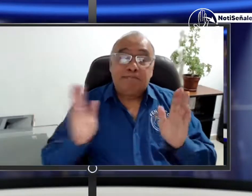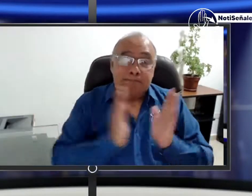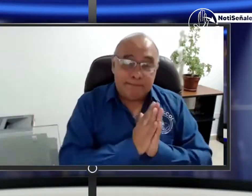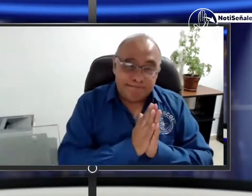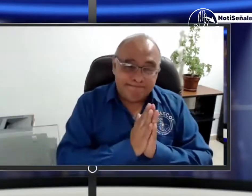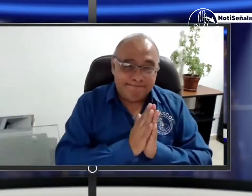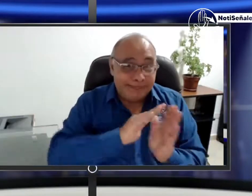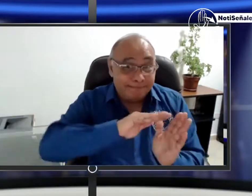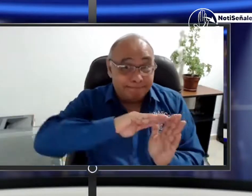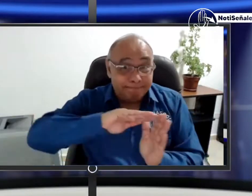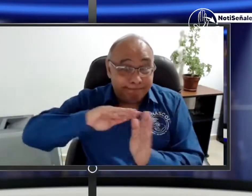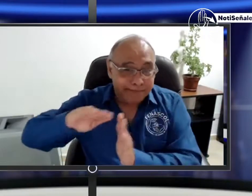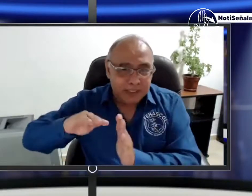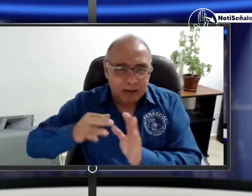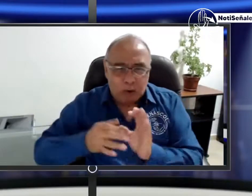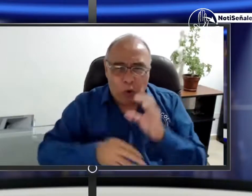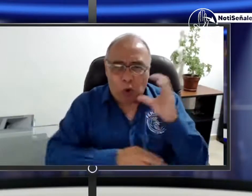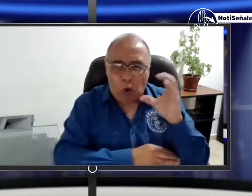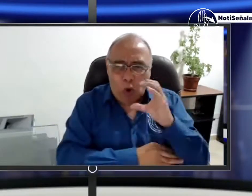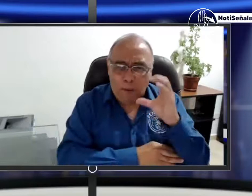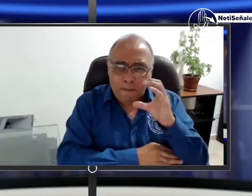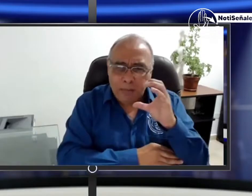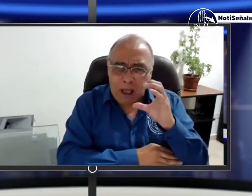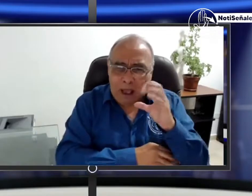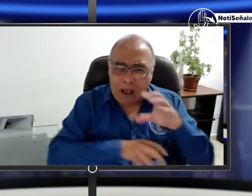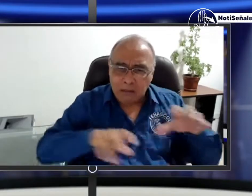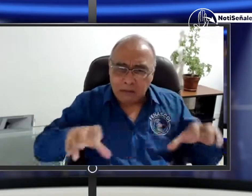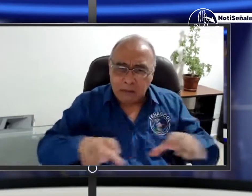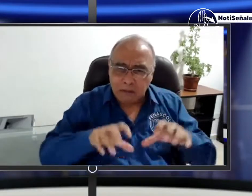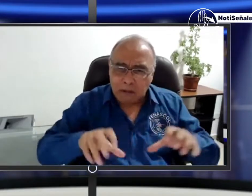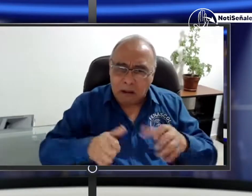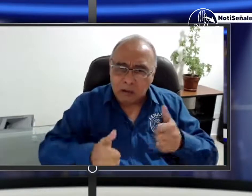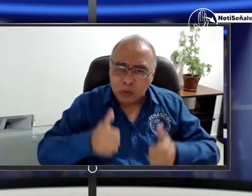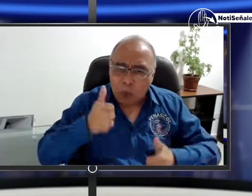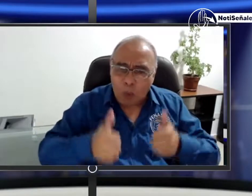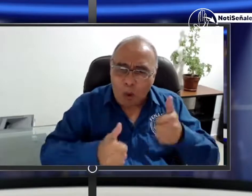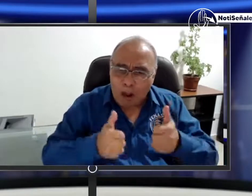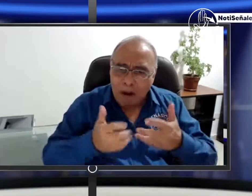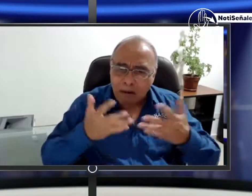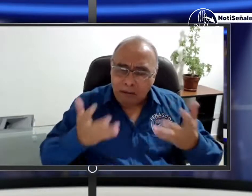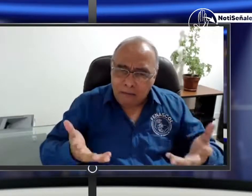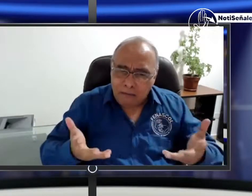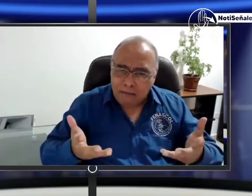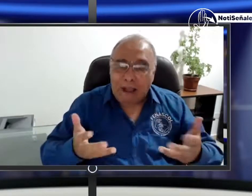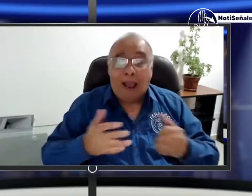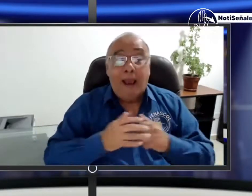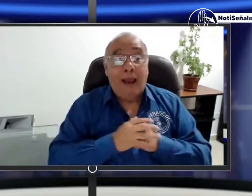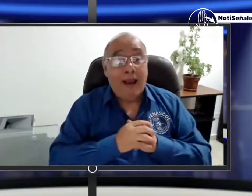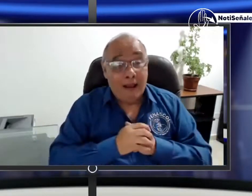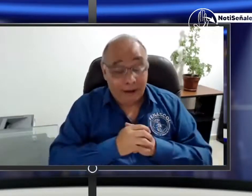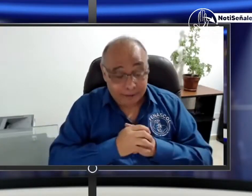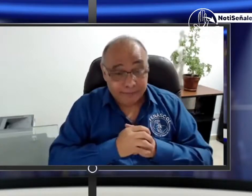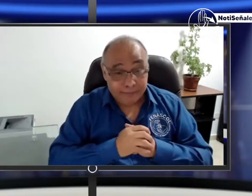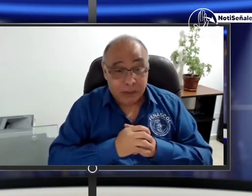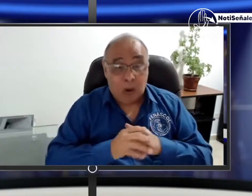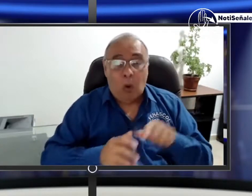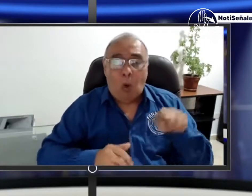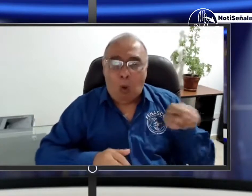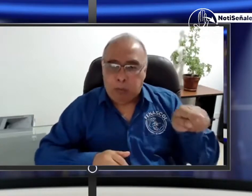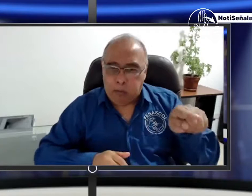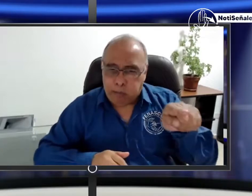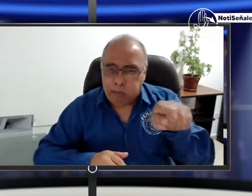que la idea es proyectar la el 23 de septiembre por otra parte en colombia